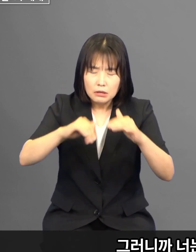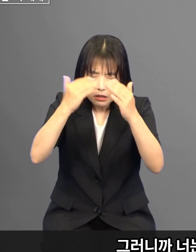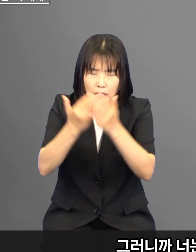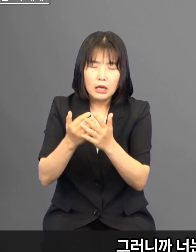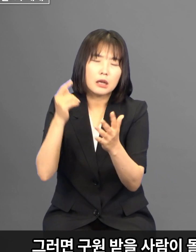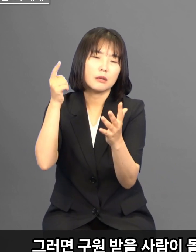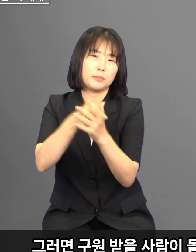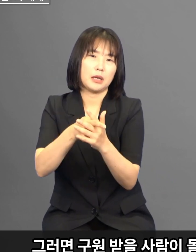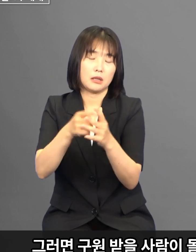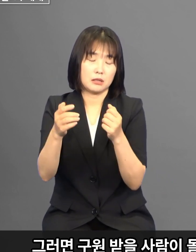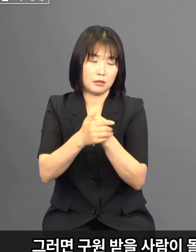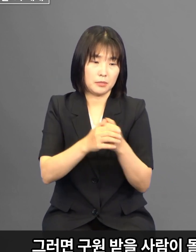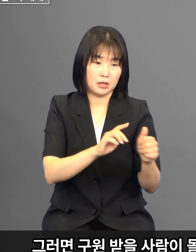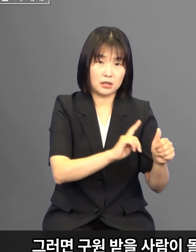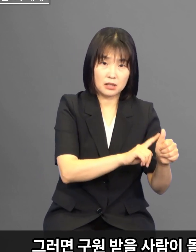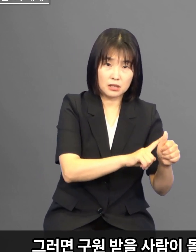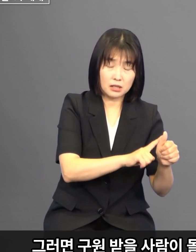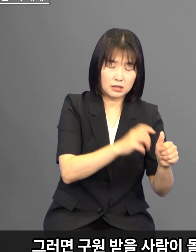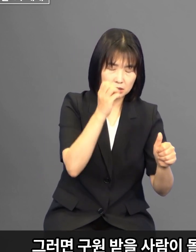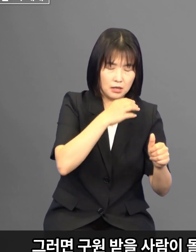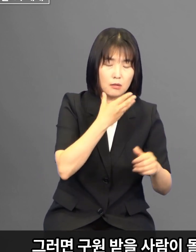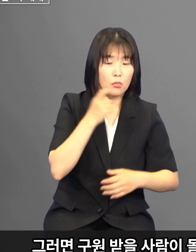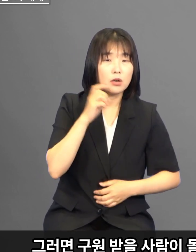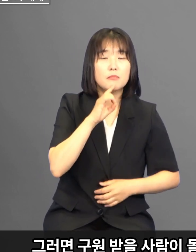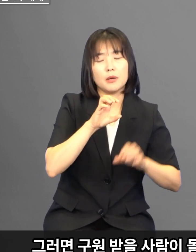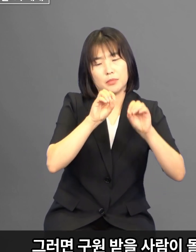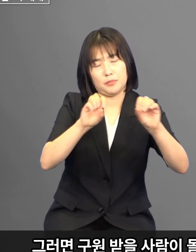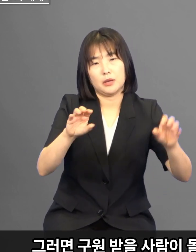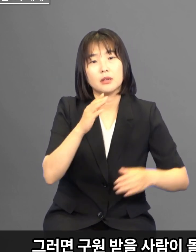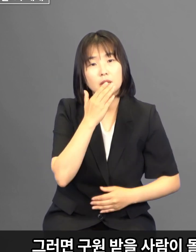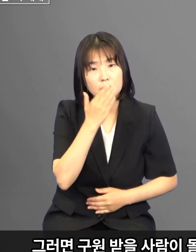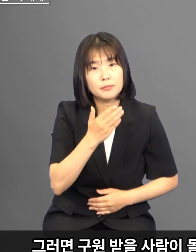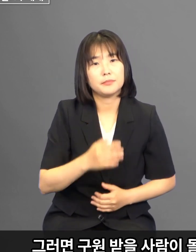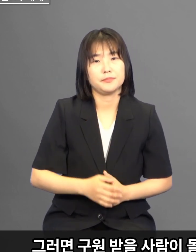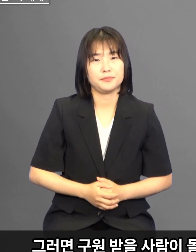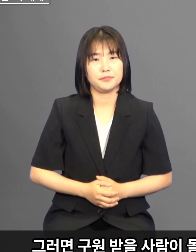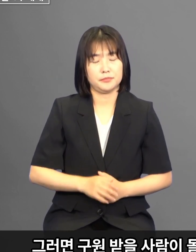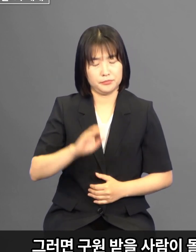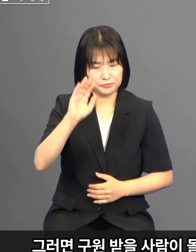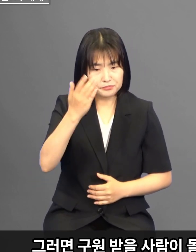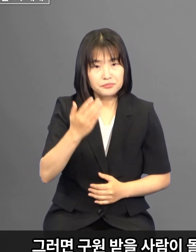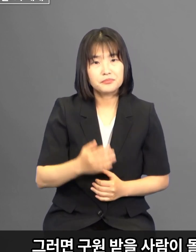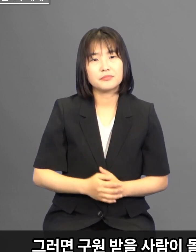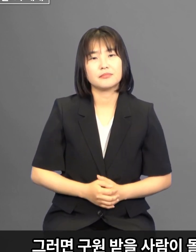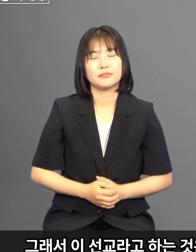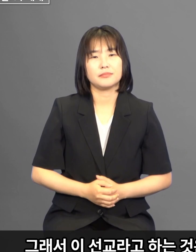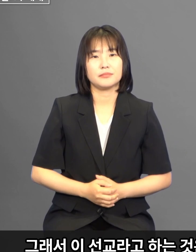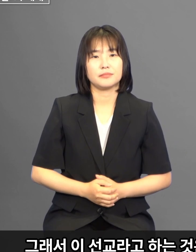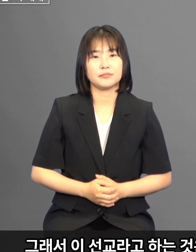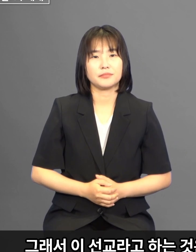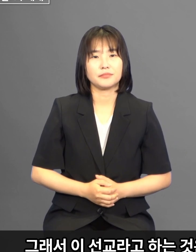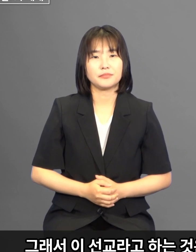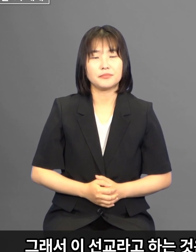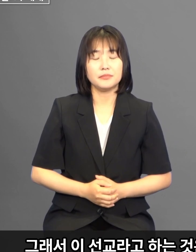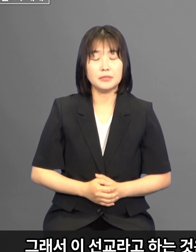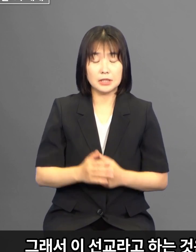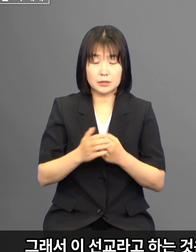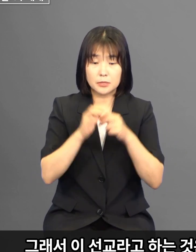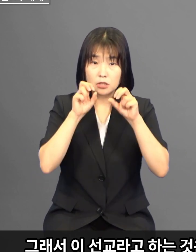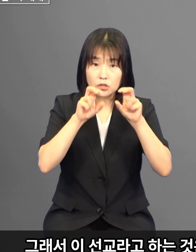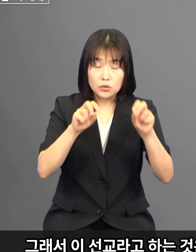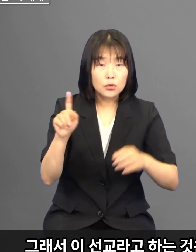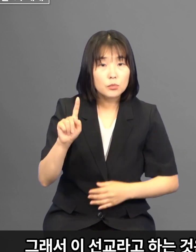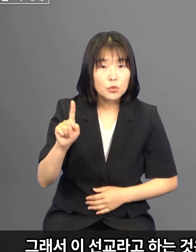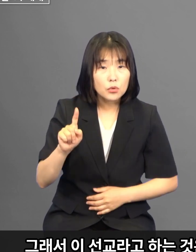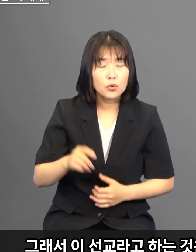돼. 그러면 구원 받을 사람이 돌아올 거야 라고 말씀을 하시는 거예요. 그래서 이 선교라고 하는 것은